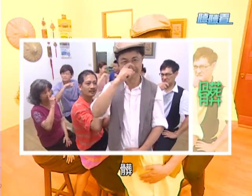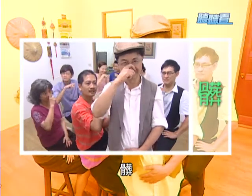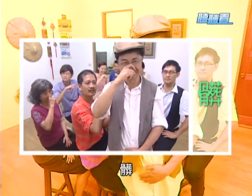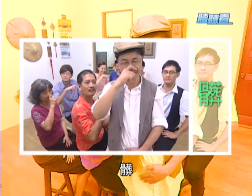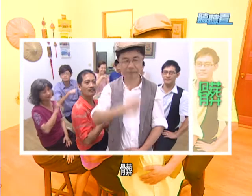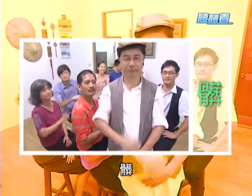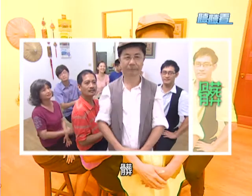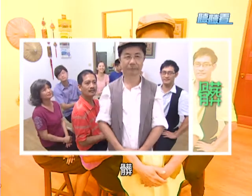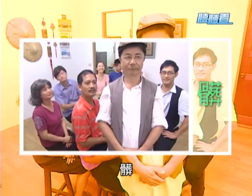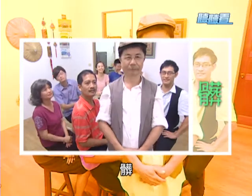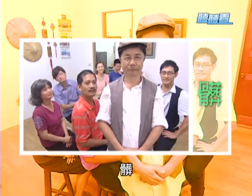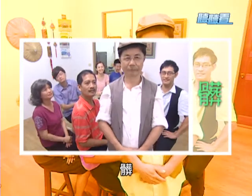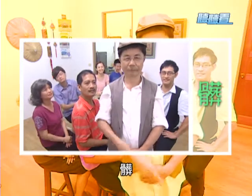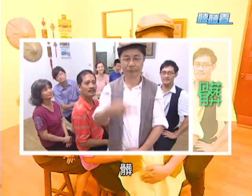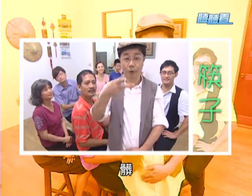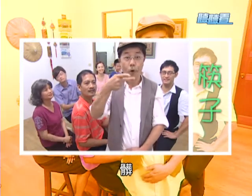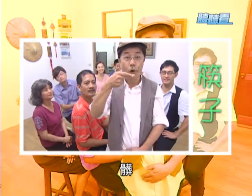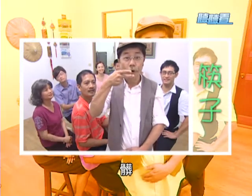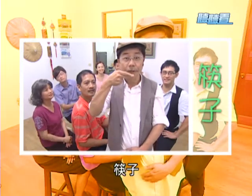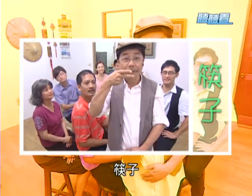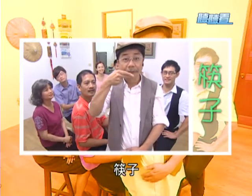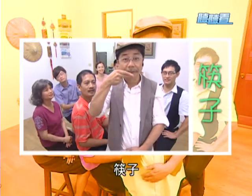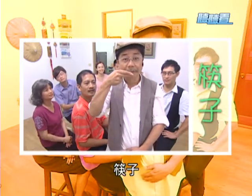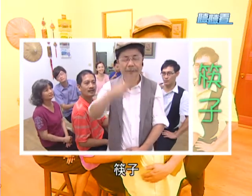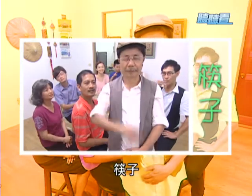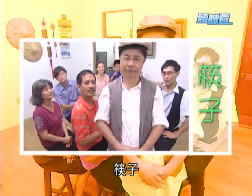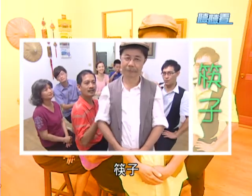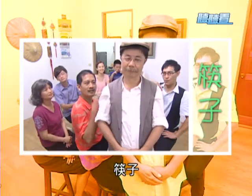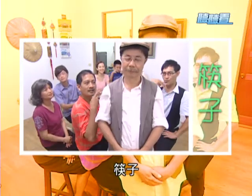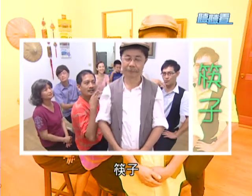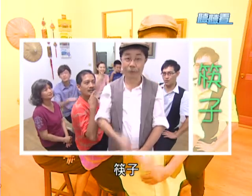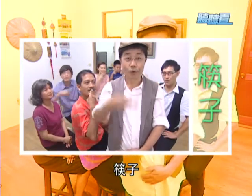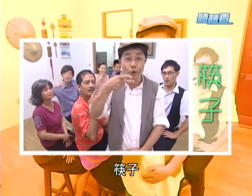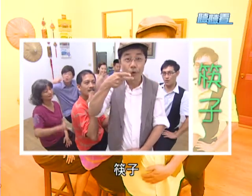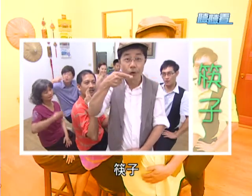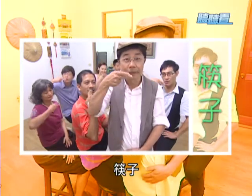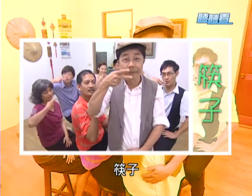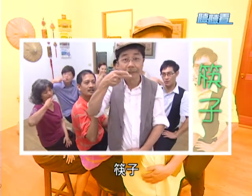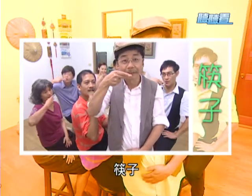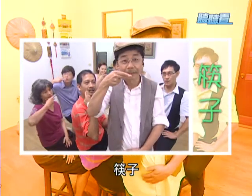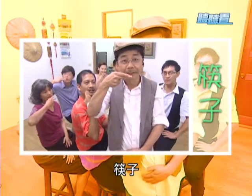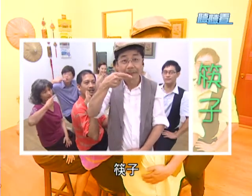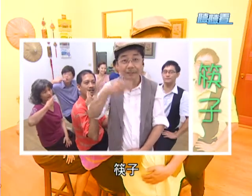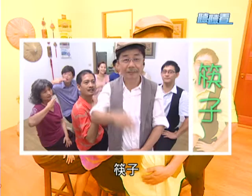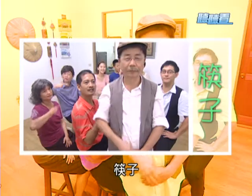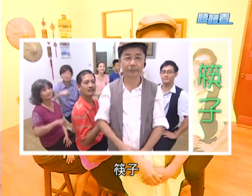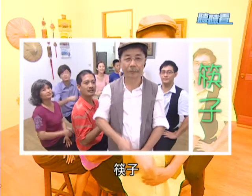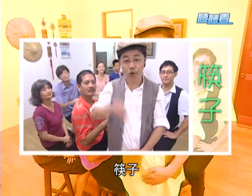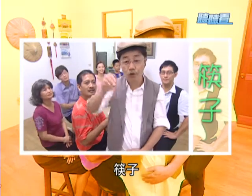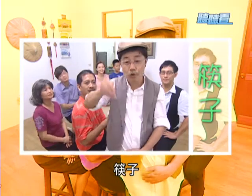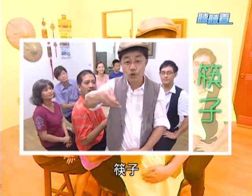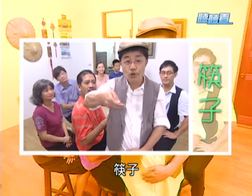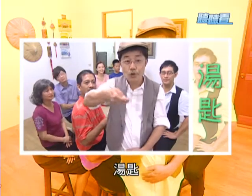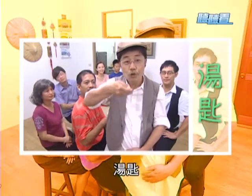脏。 筷子， 筷子。 汤